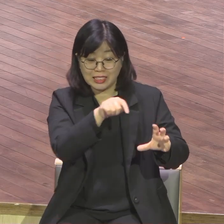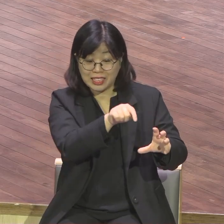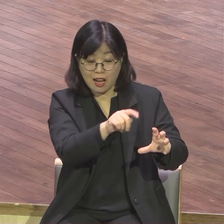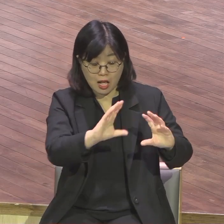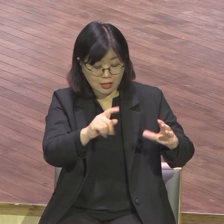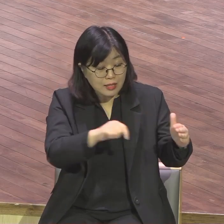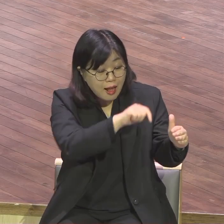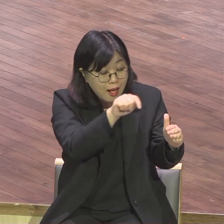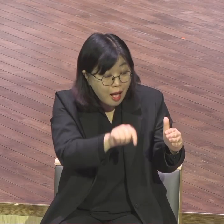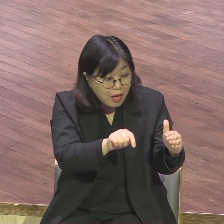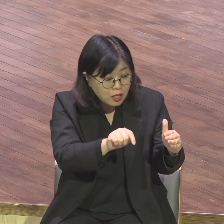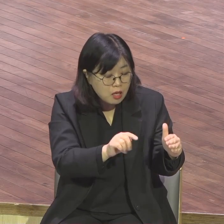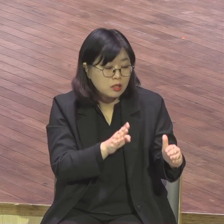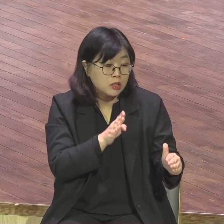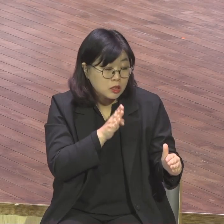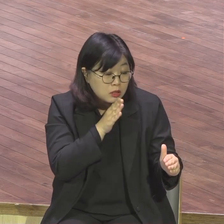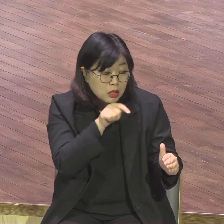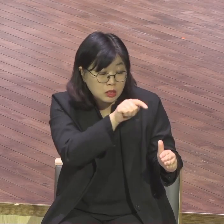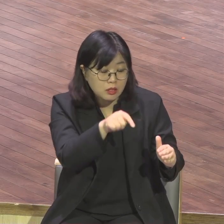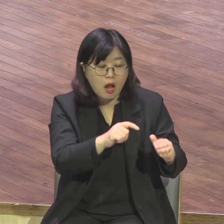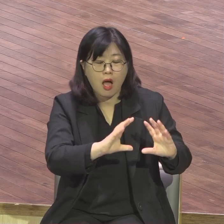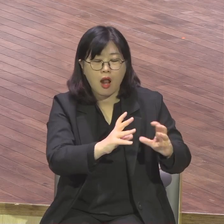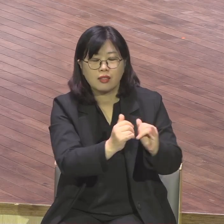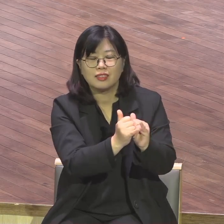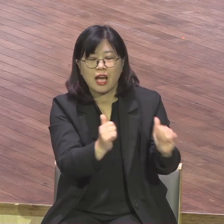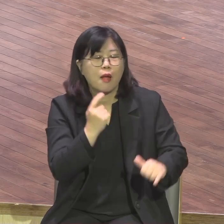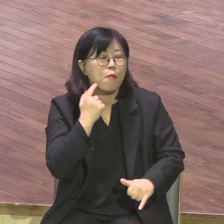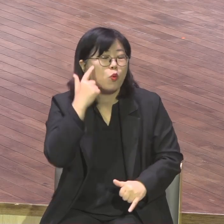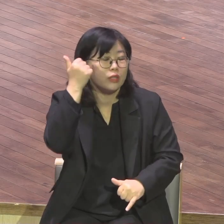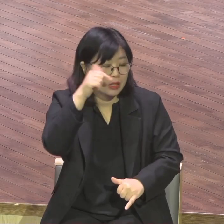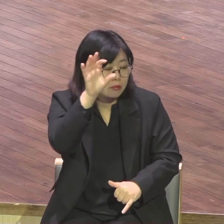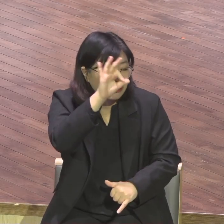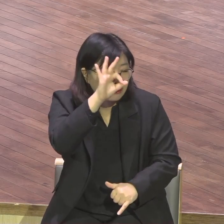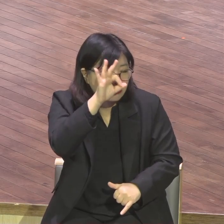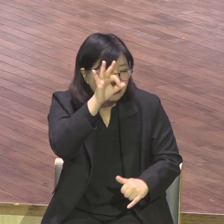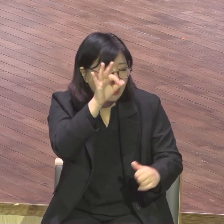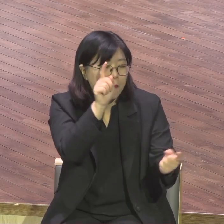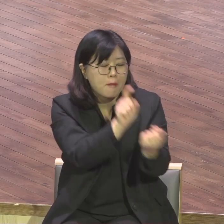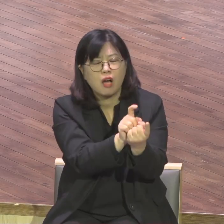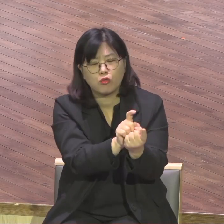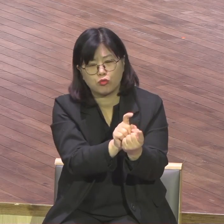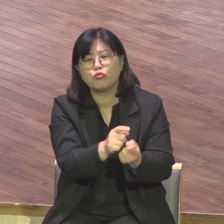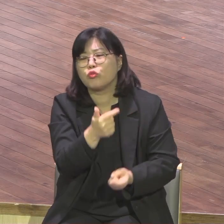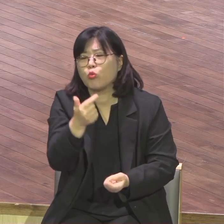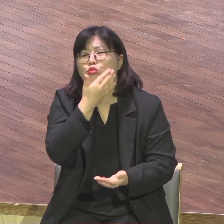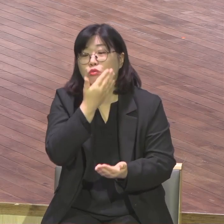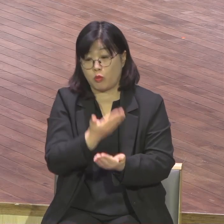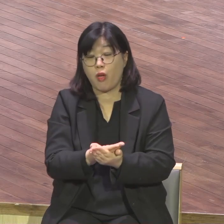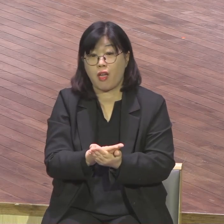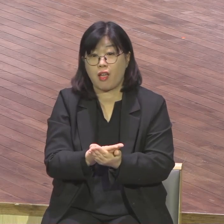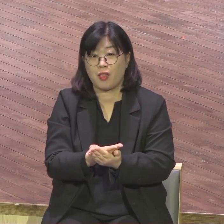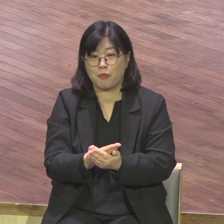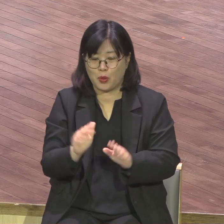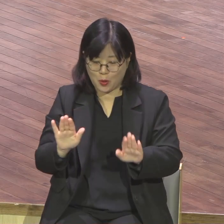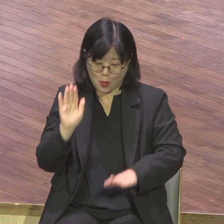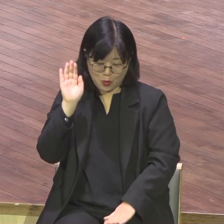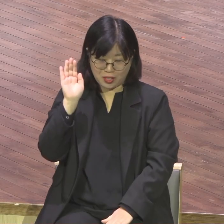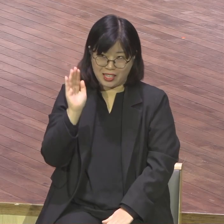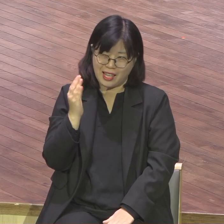굉장히 중요하다는 것을 깊이 깨달았습니다. 사실 지금까지는 제가 주변에서 추천받은